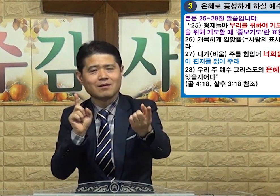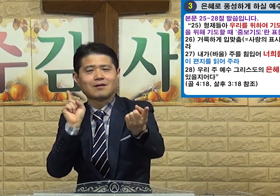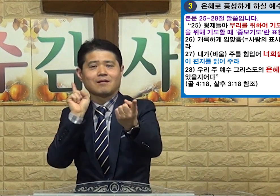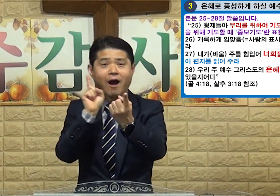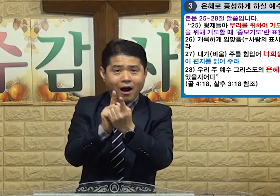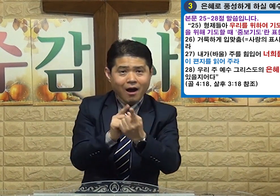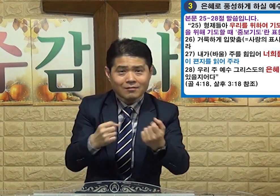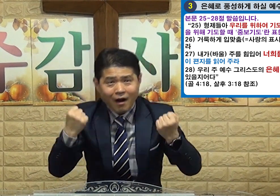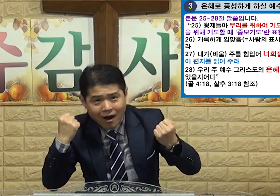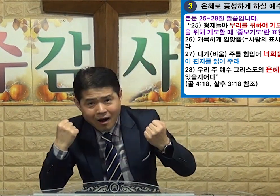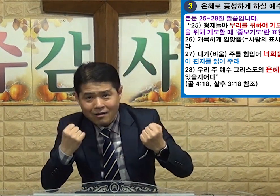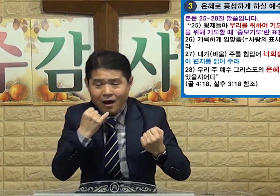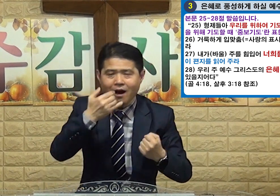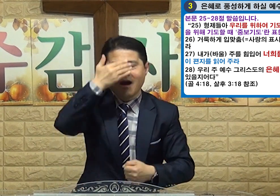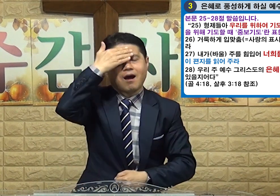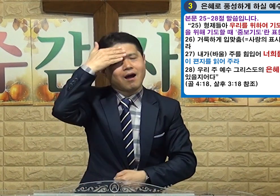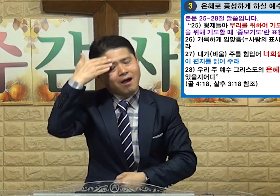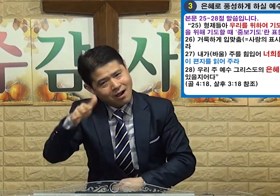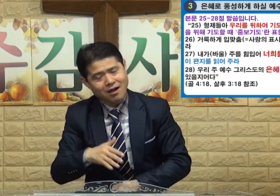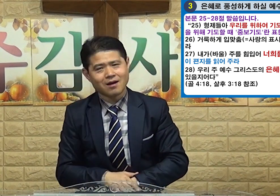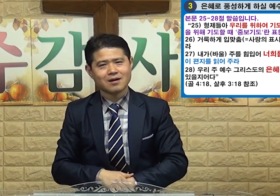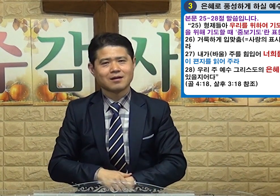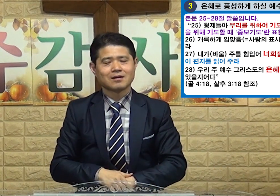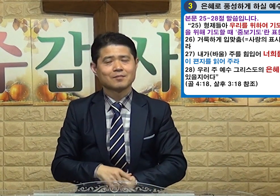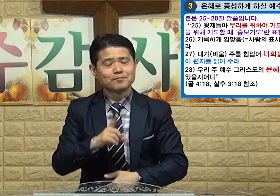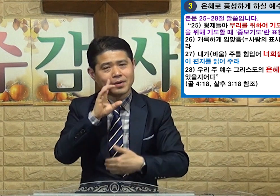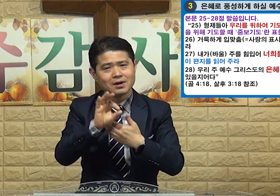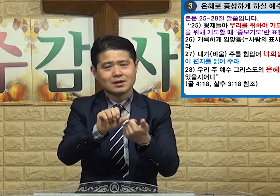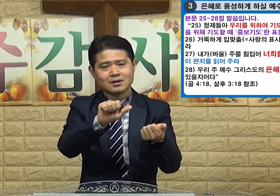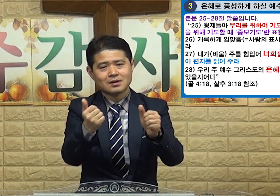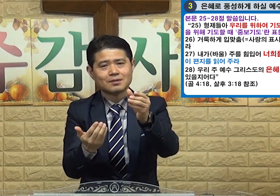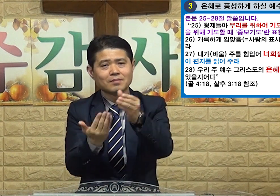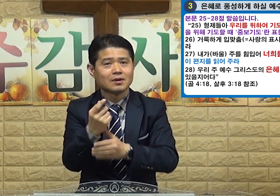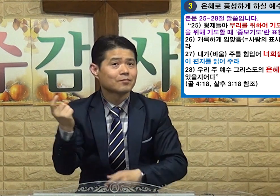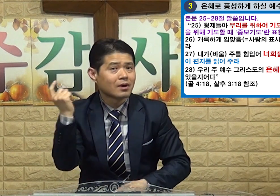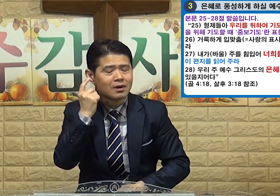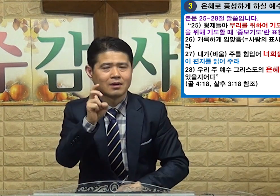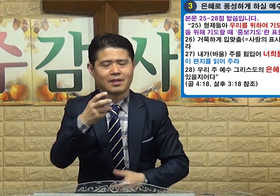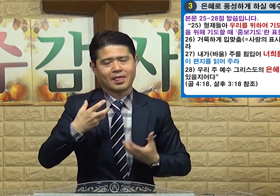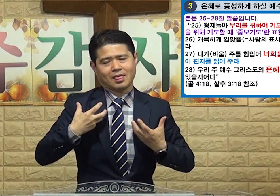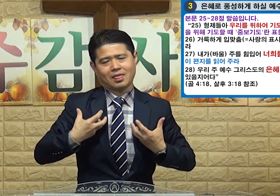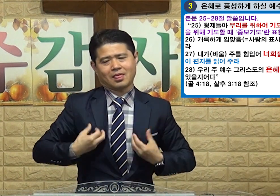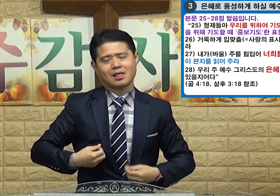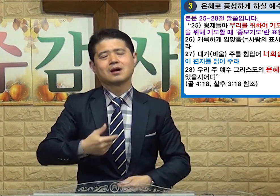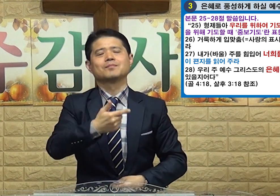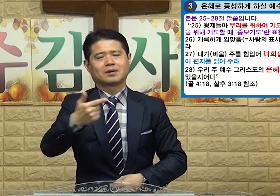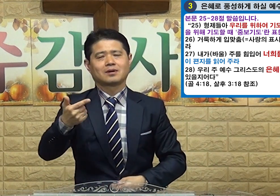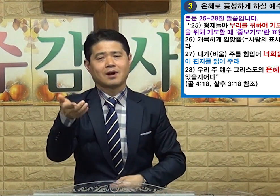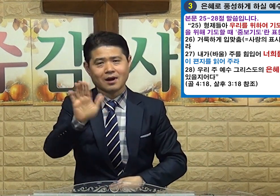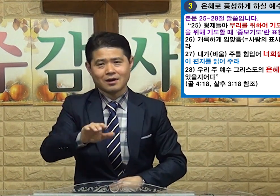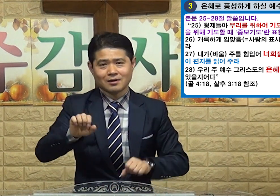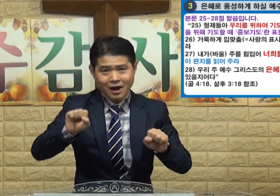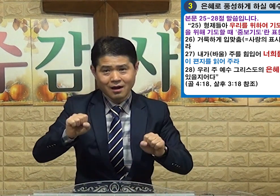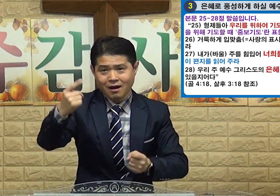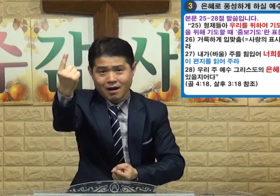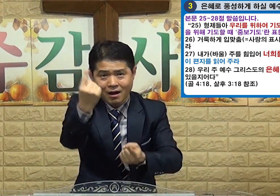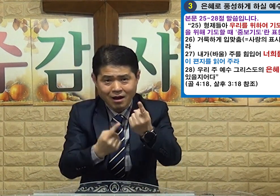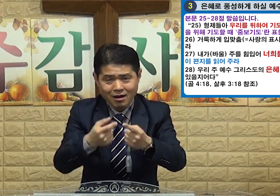일을 잘 끝내고 왔을까? 사람들을 만나면서 무난하고 실망할 수도